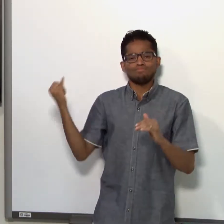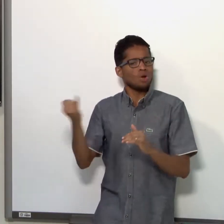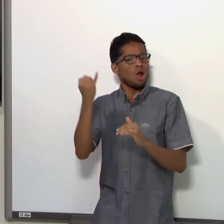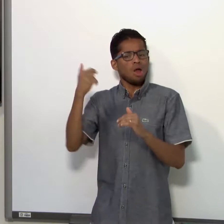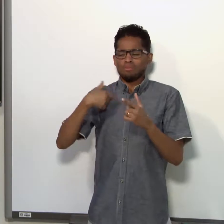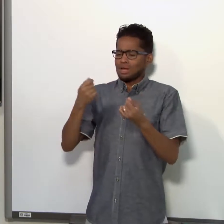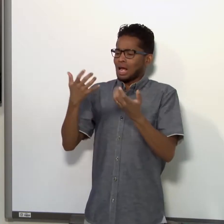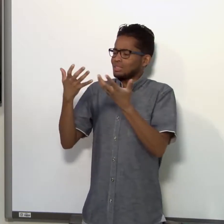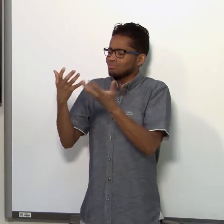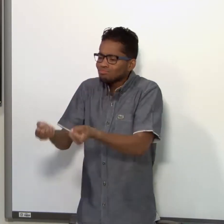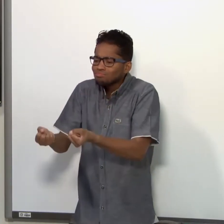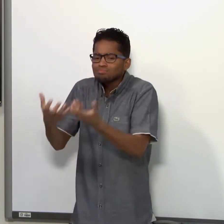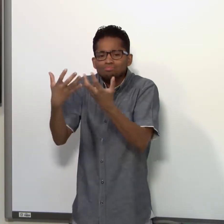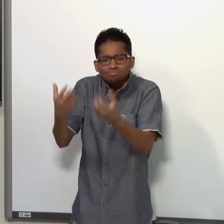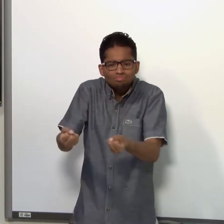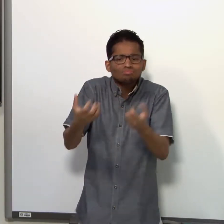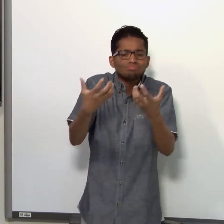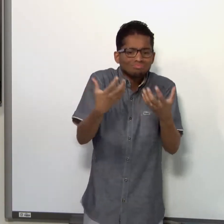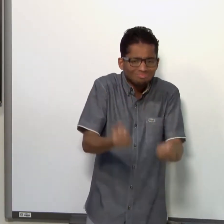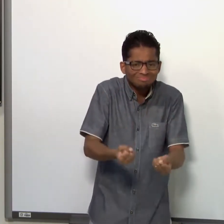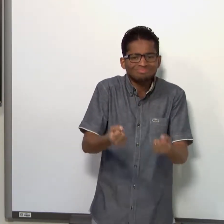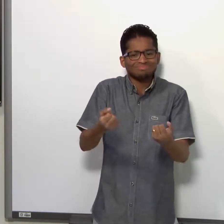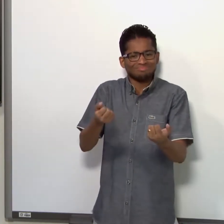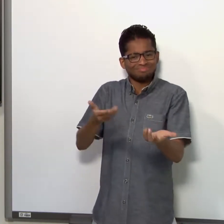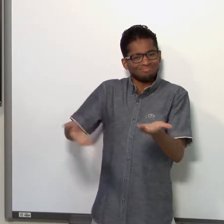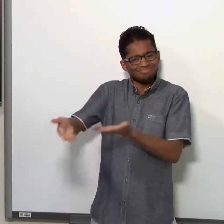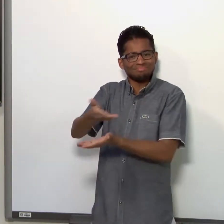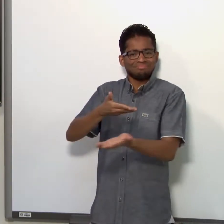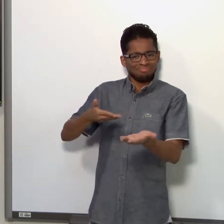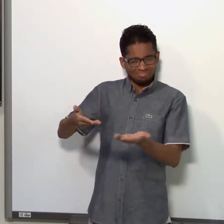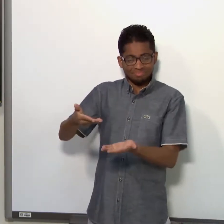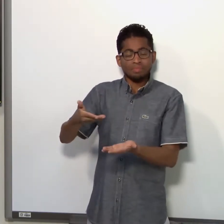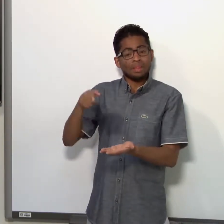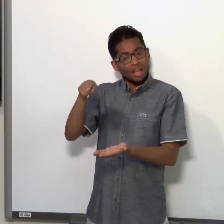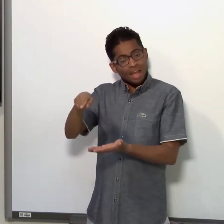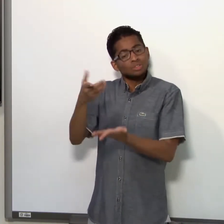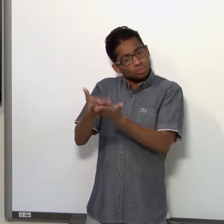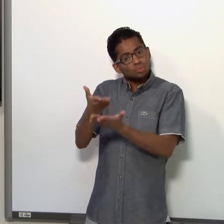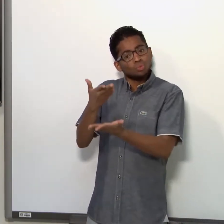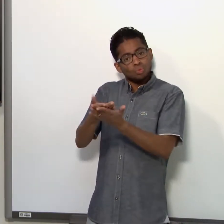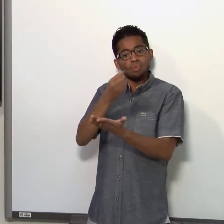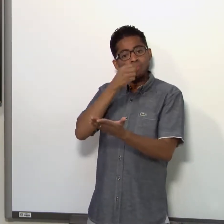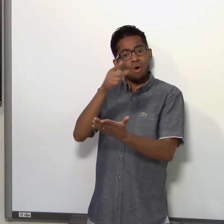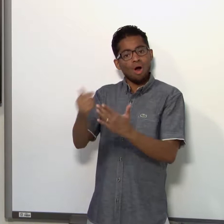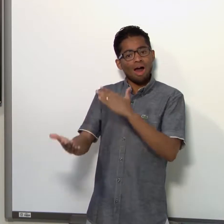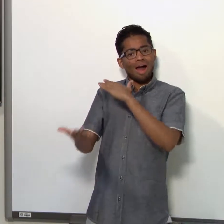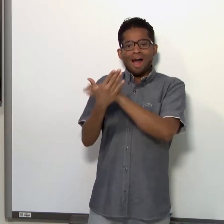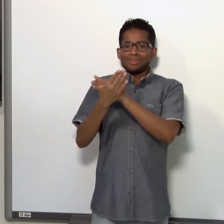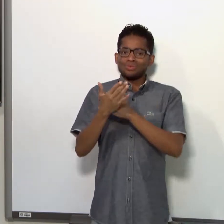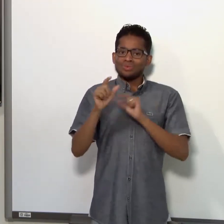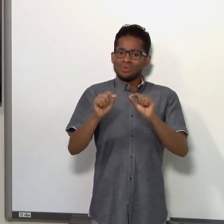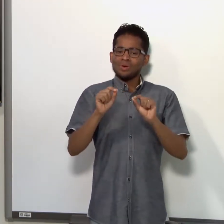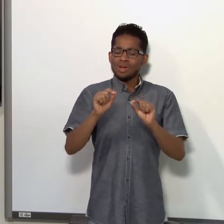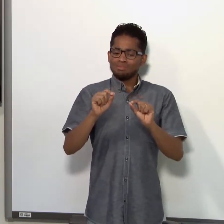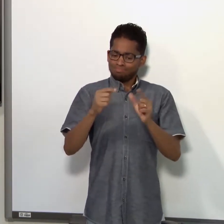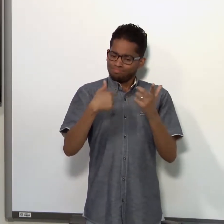respeitar essas diferenças culturais, bem como a aceitação. Então, esses